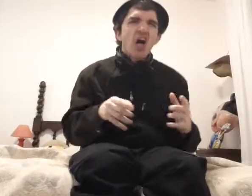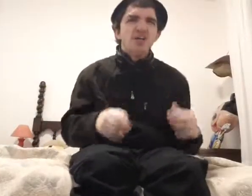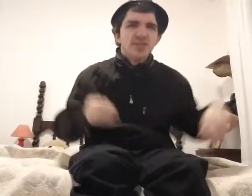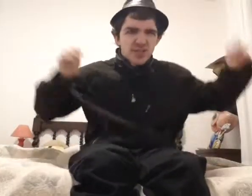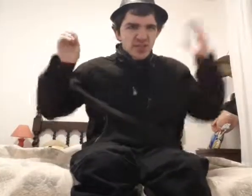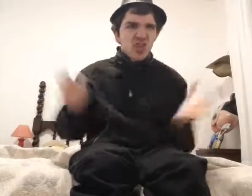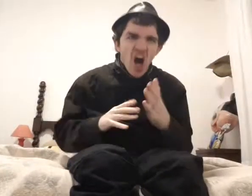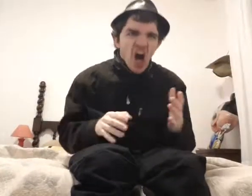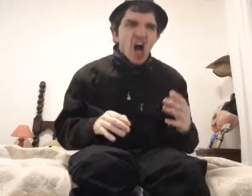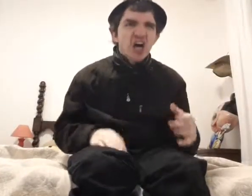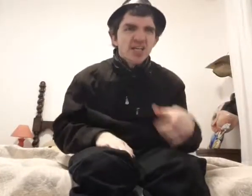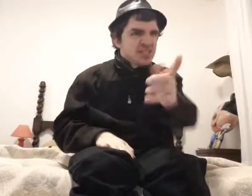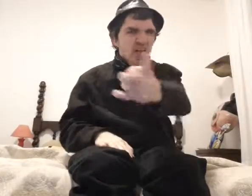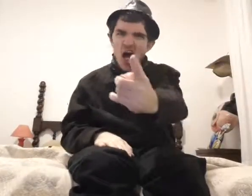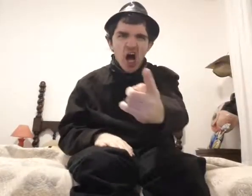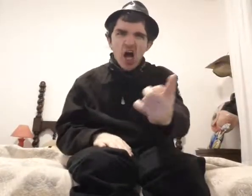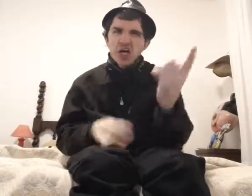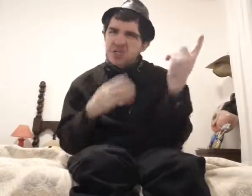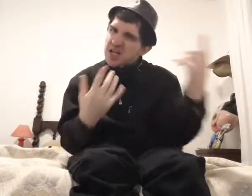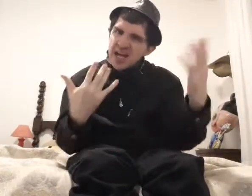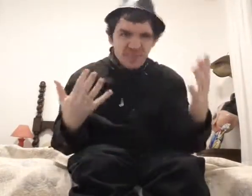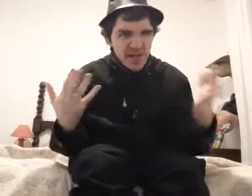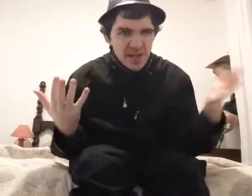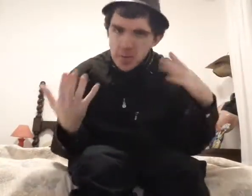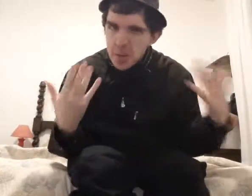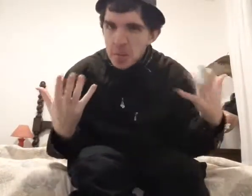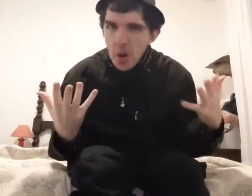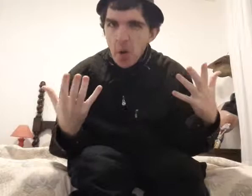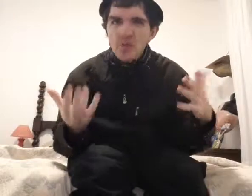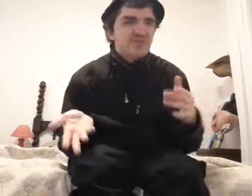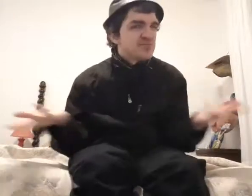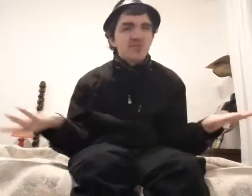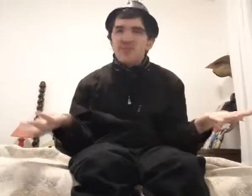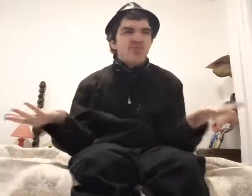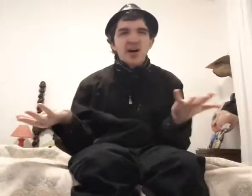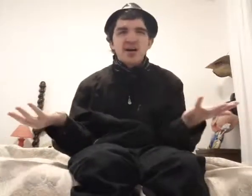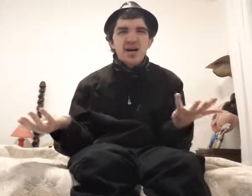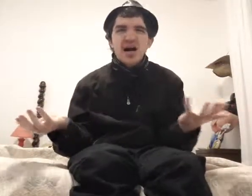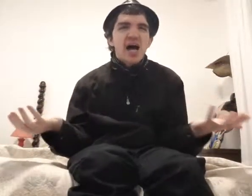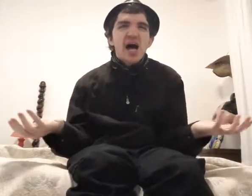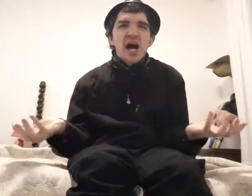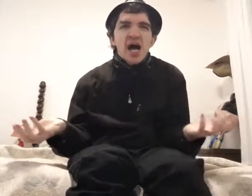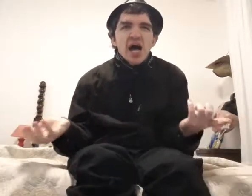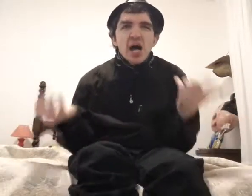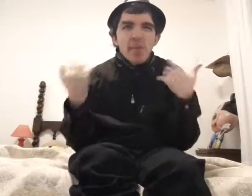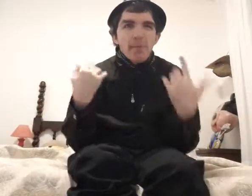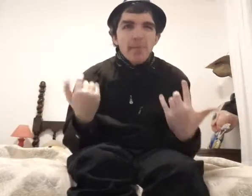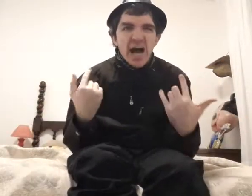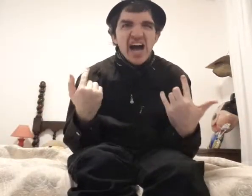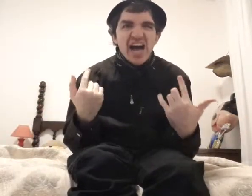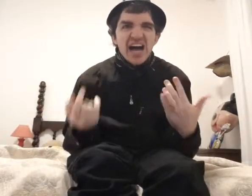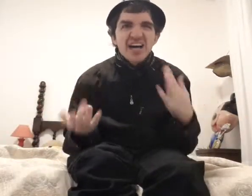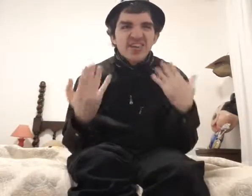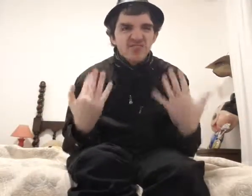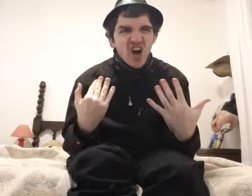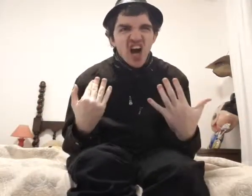sans, sans De dire pour qu'on soit Ma voix